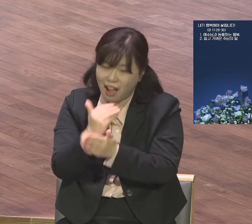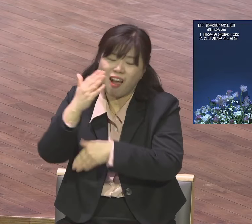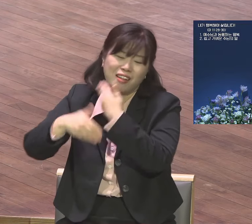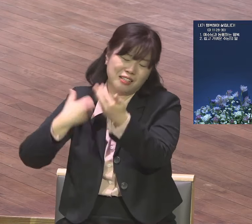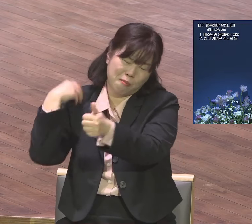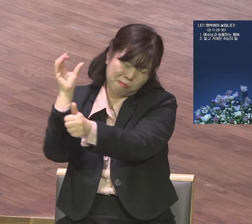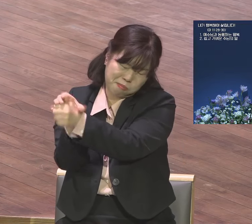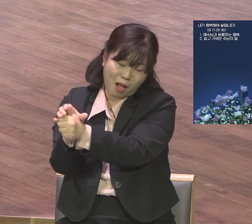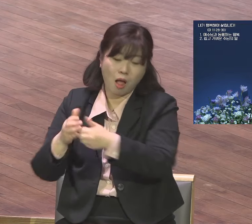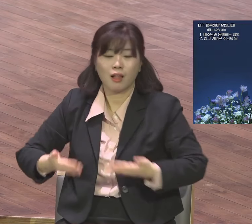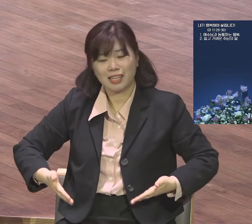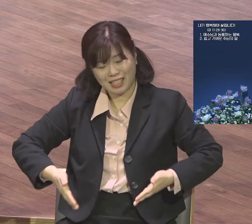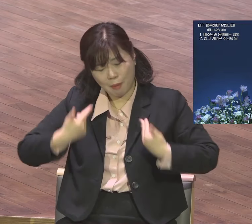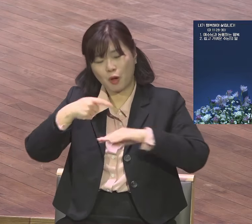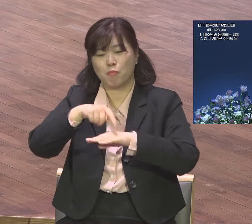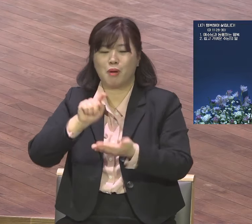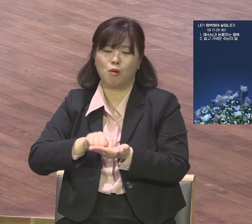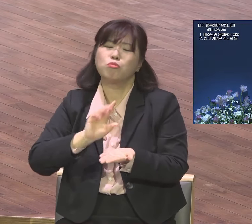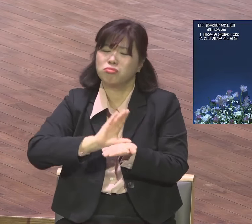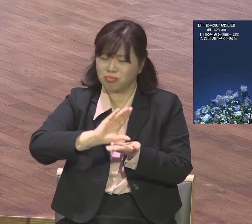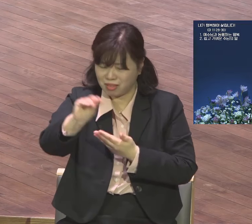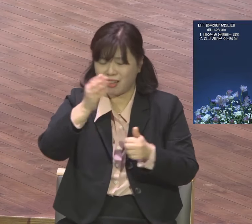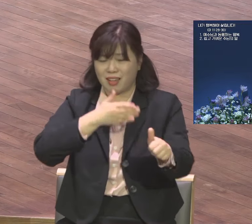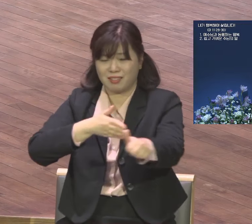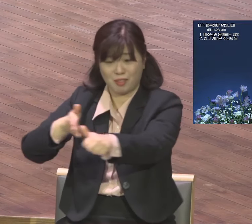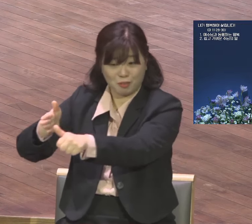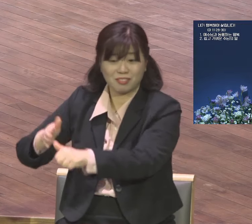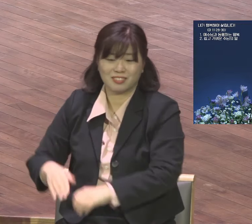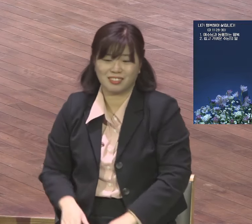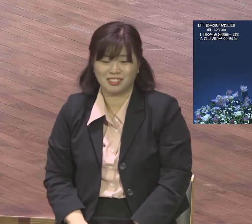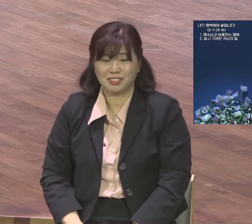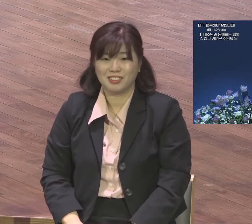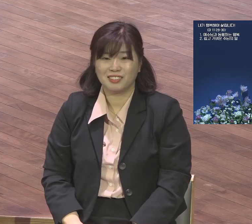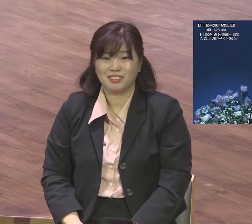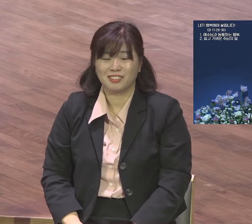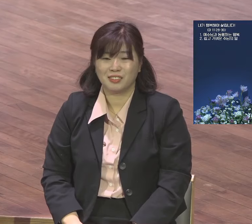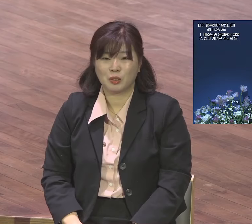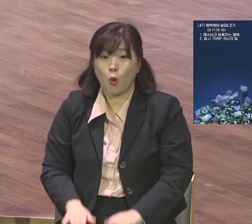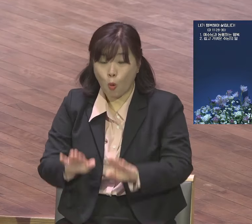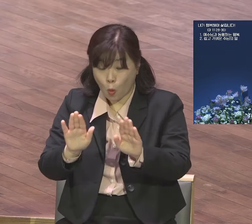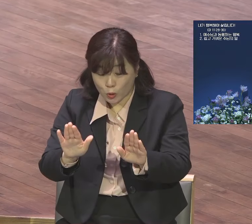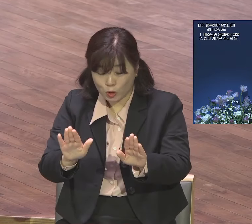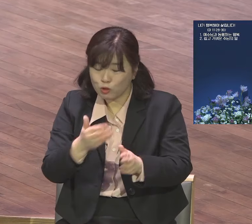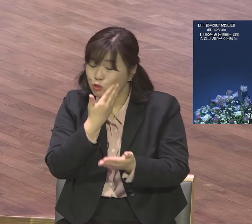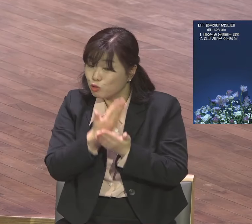빠짐없이 다 맡기라는 것입니다. 오늘 중요한 포인트는 다입니다. 다.